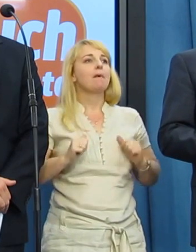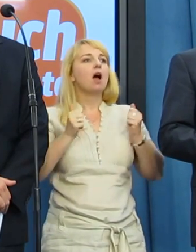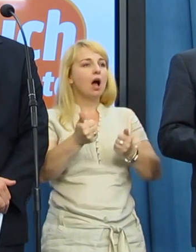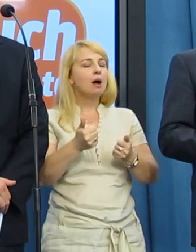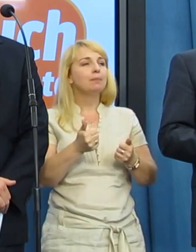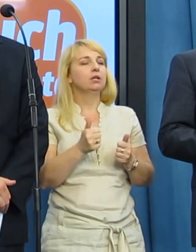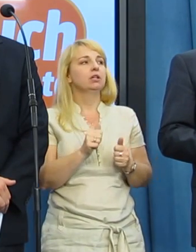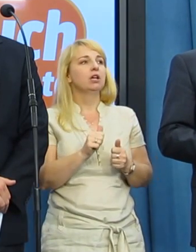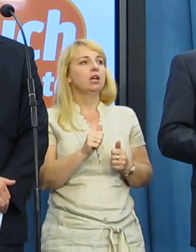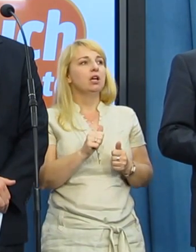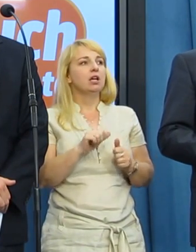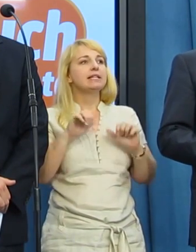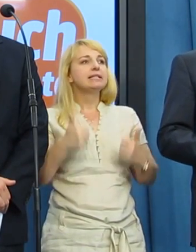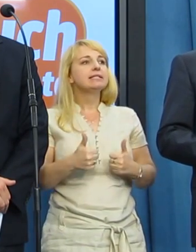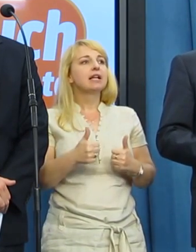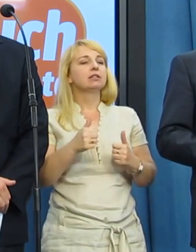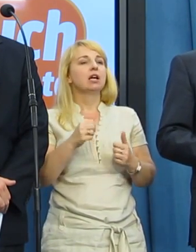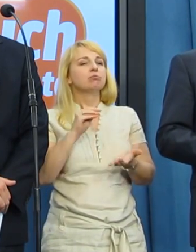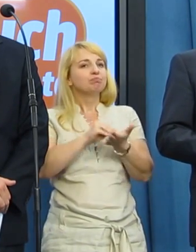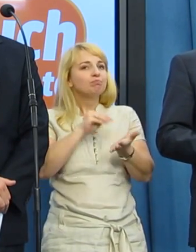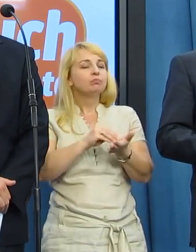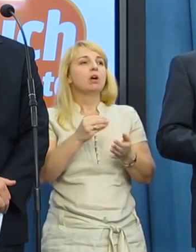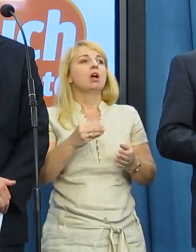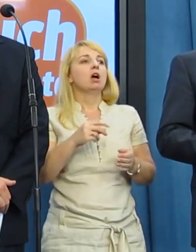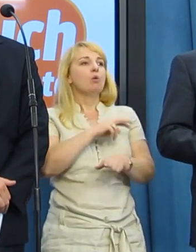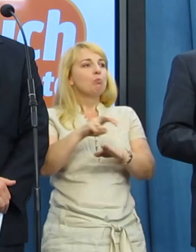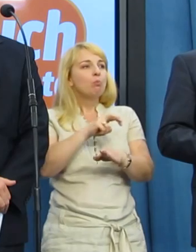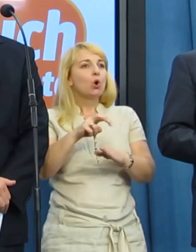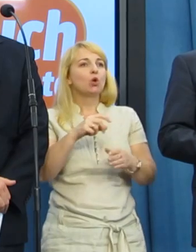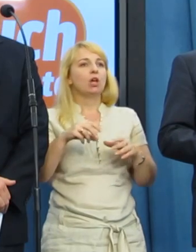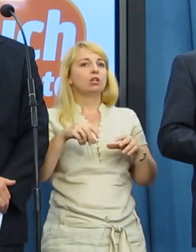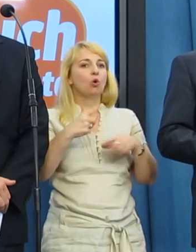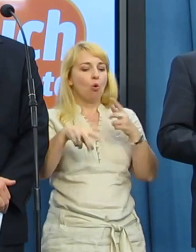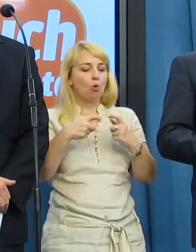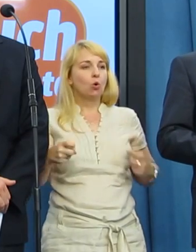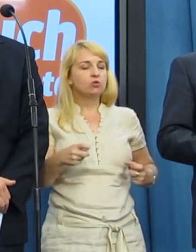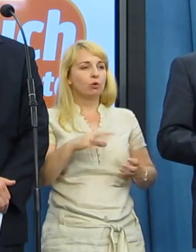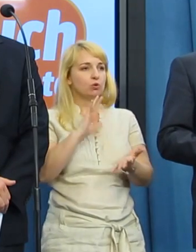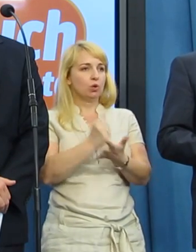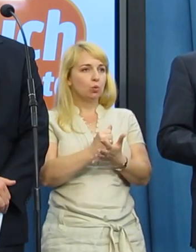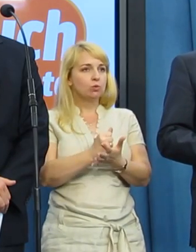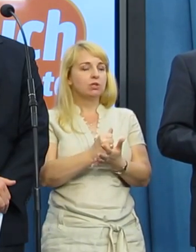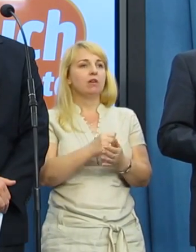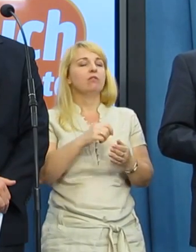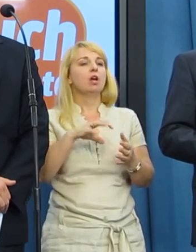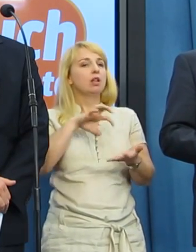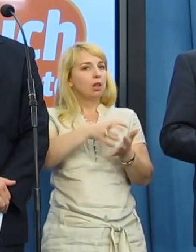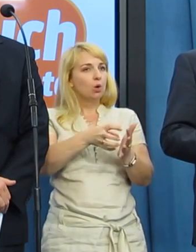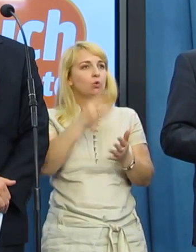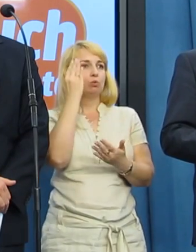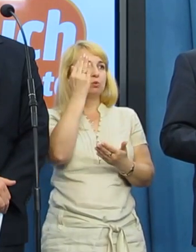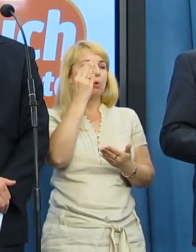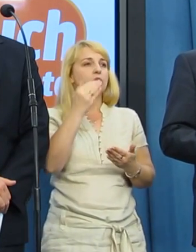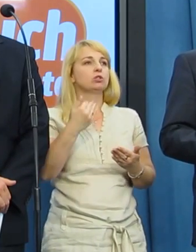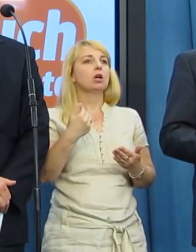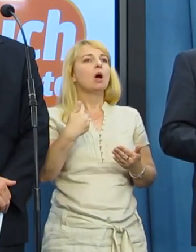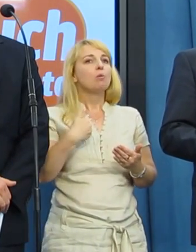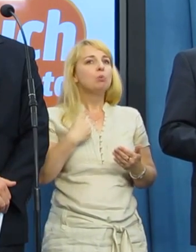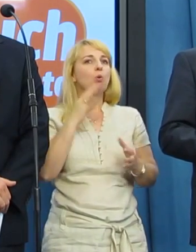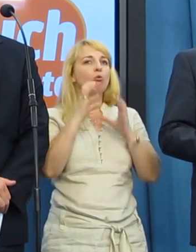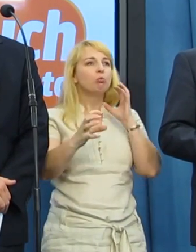być stałą praktyką, aby projekt rozwiązań procedowania nowych ustaw określonych grup społecznych był konsultowany. Dlatego